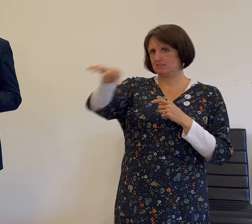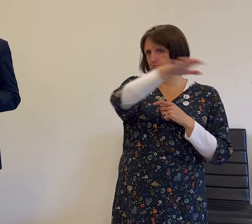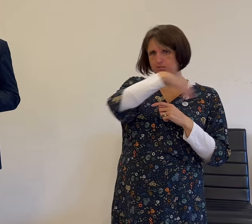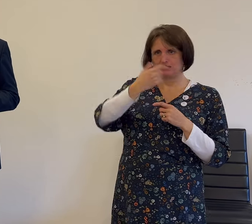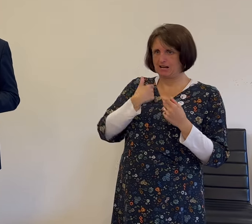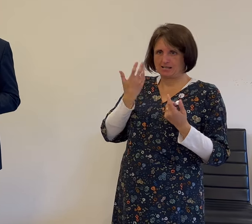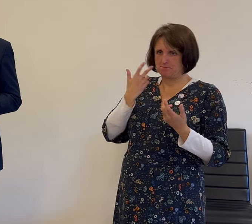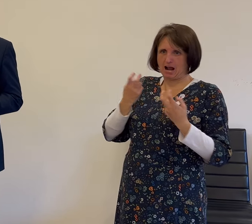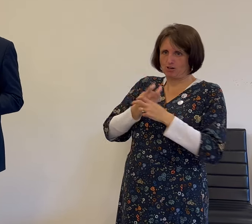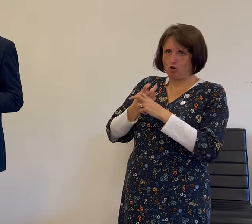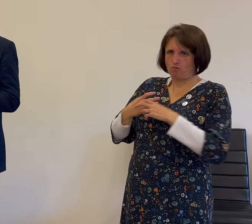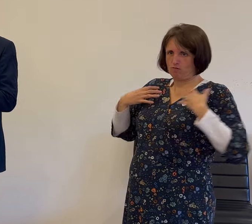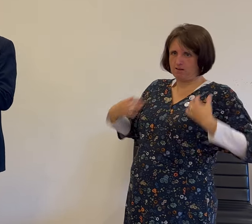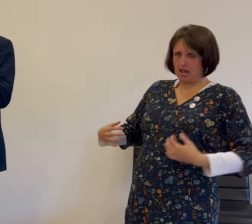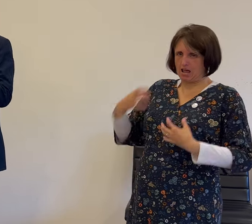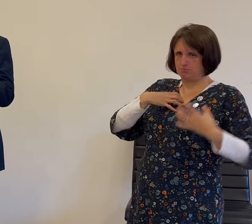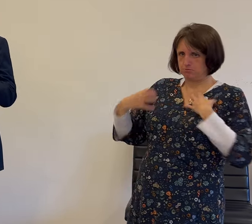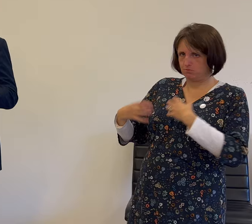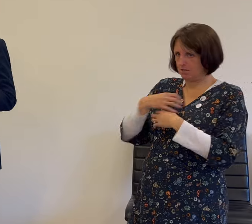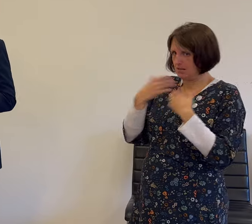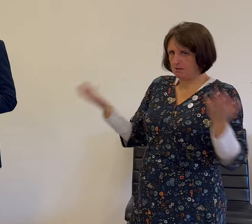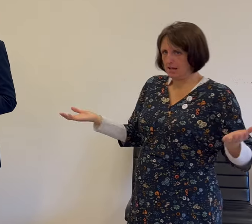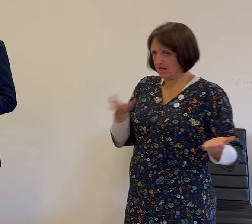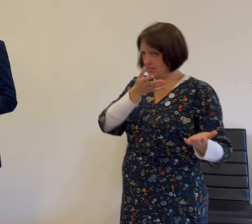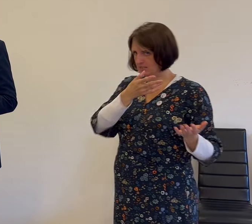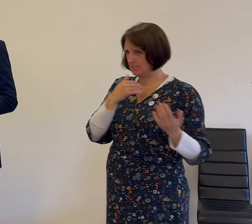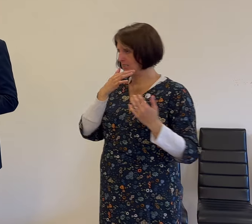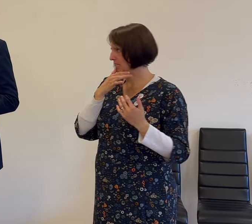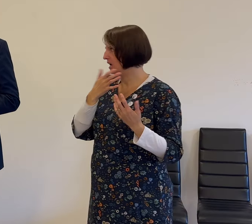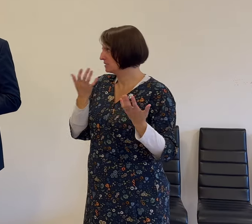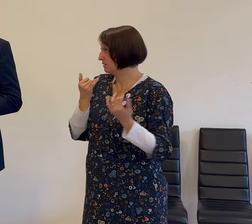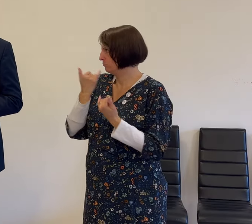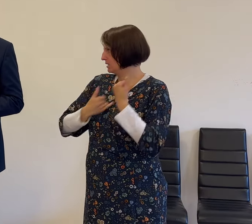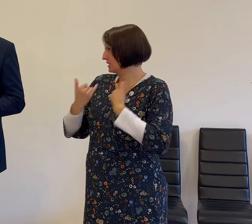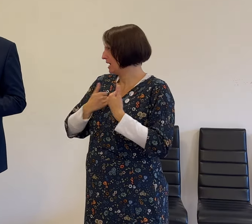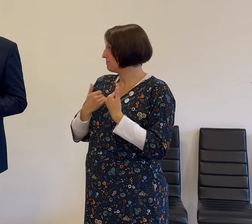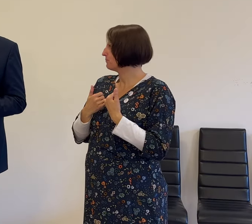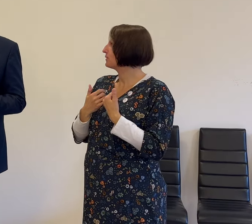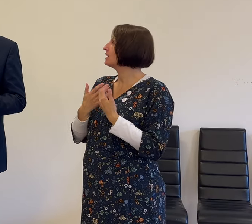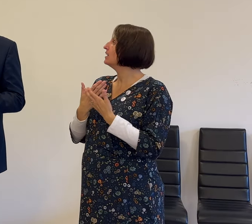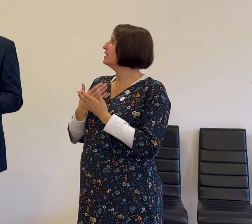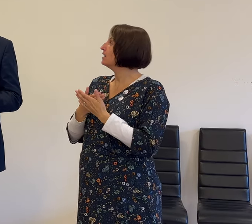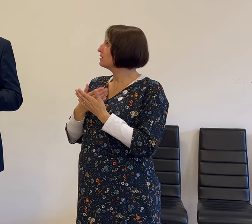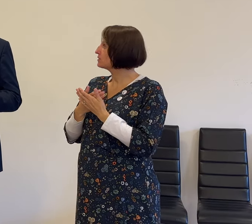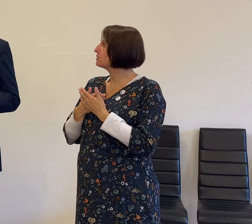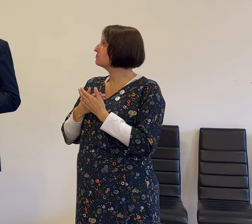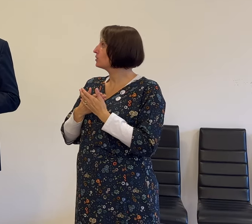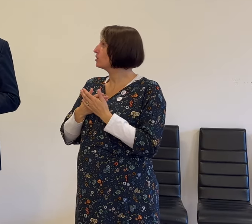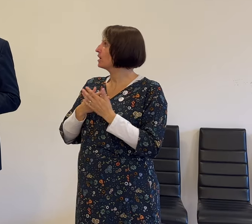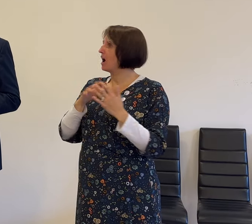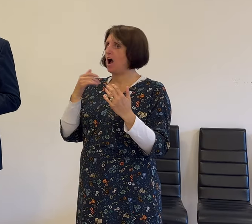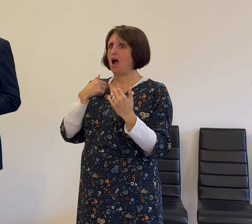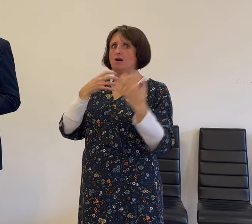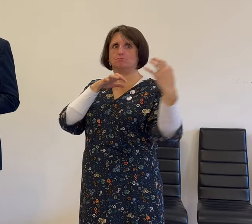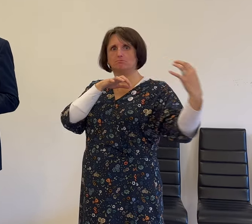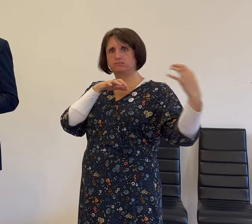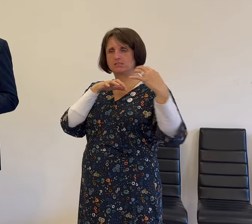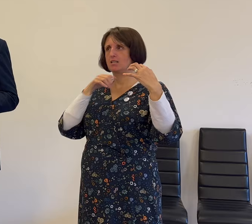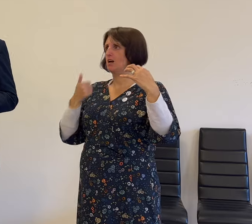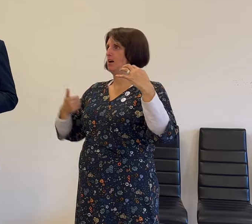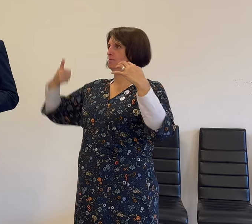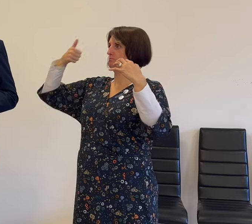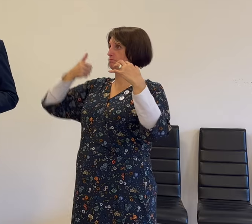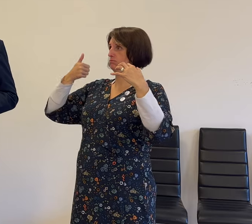vidle, hrábě, cepy a tady tyhle věci. No a proti ním stojí někdo